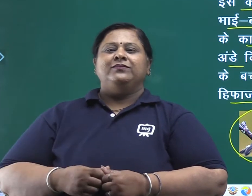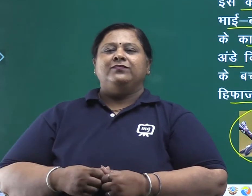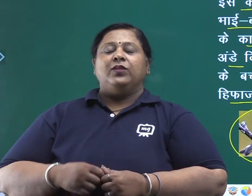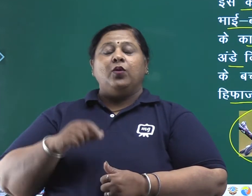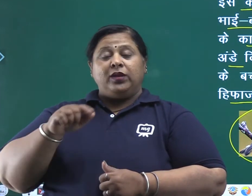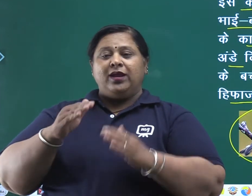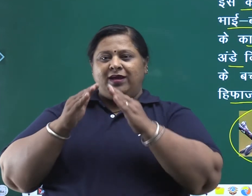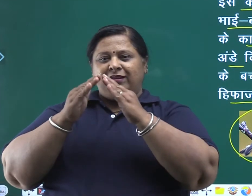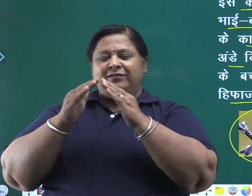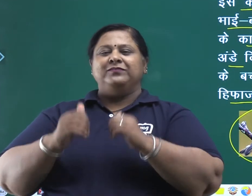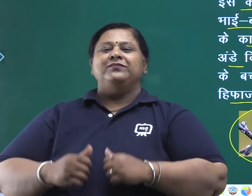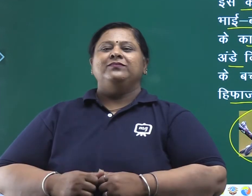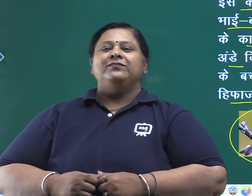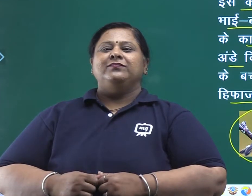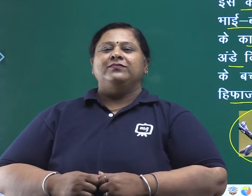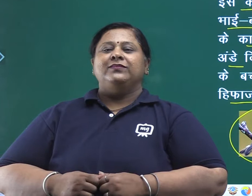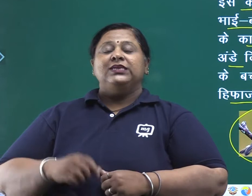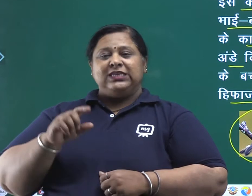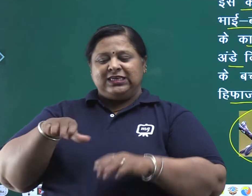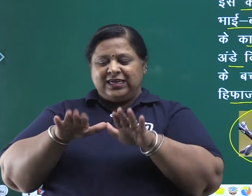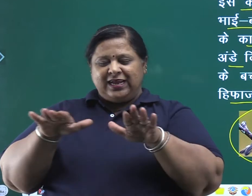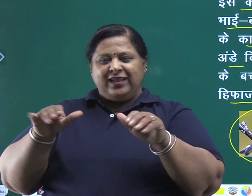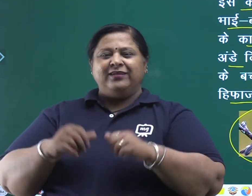और उनके घर चिड़िया ने